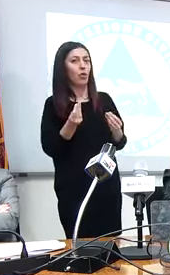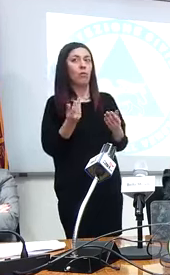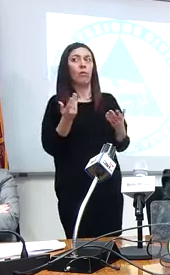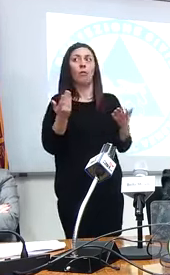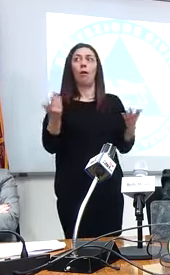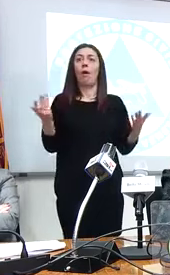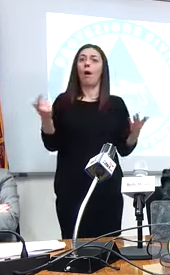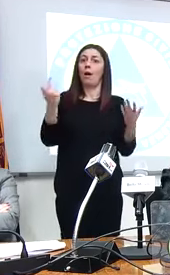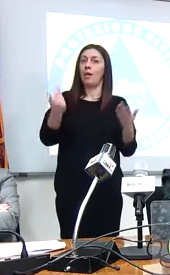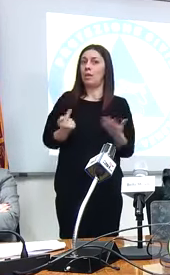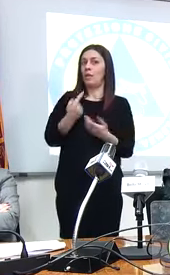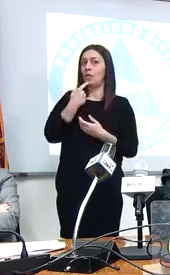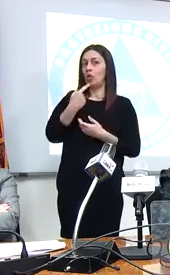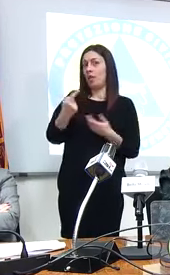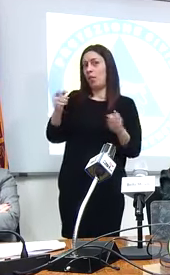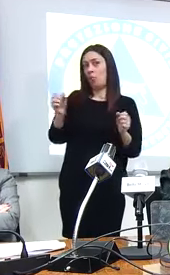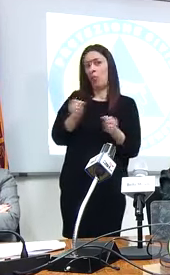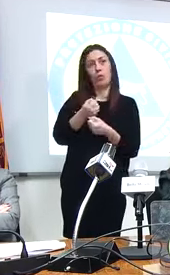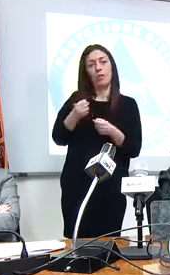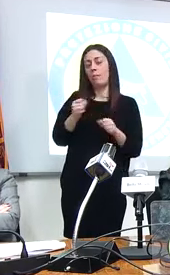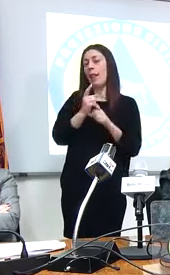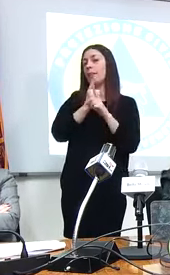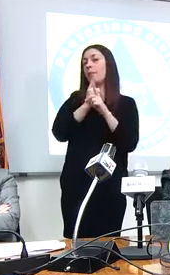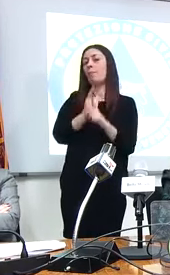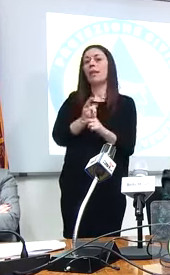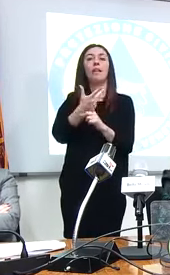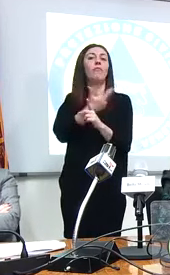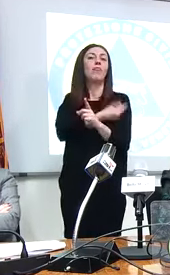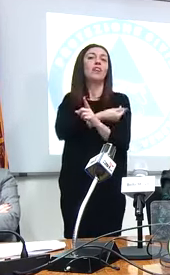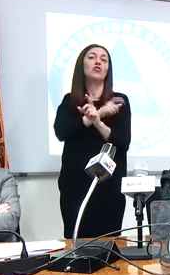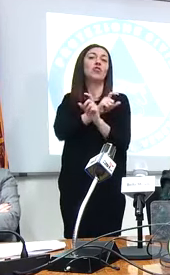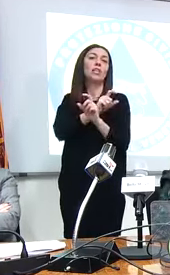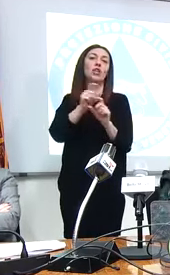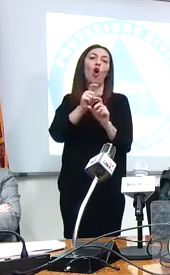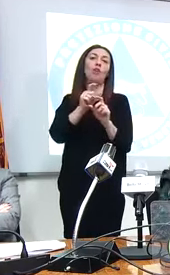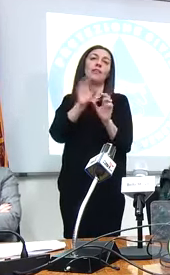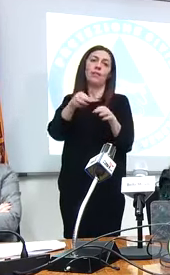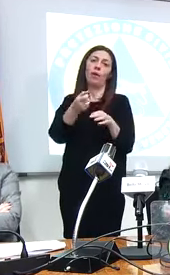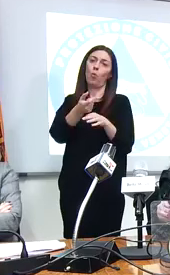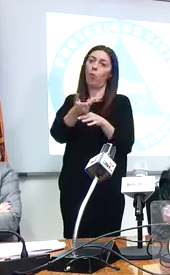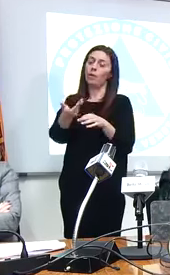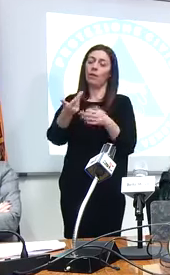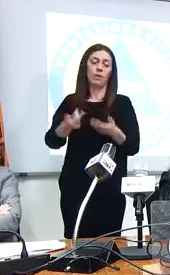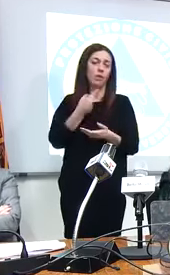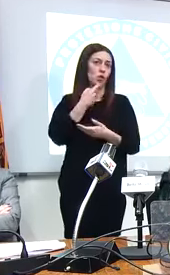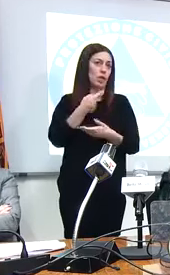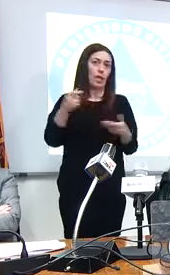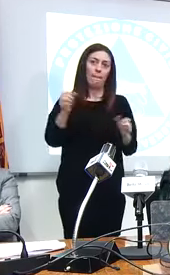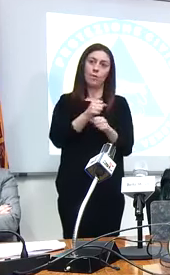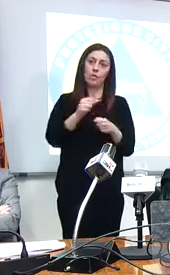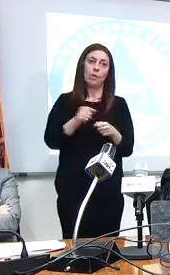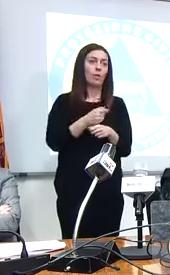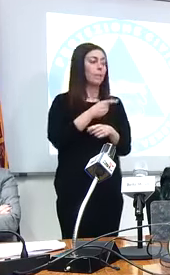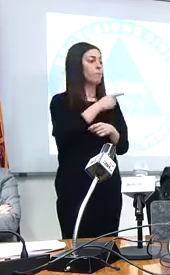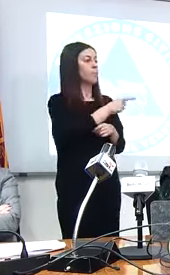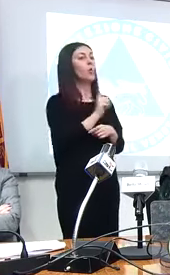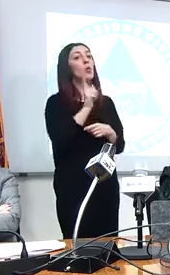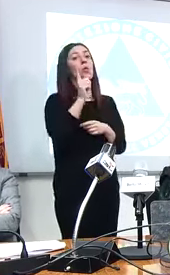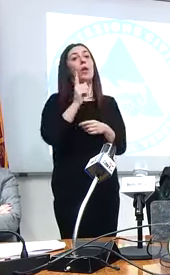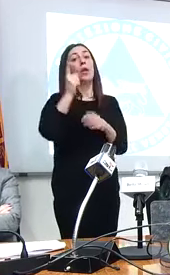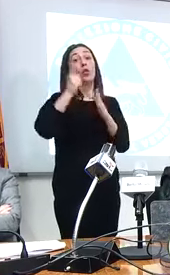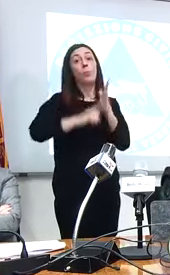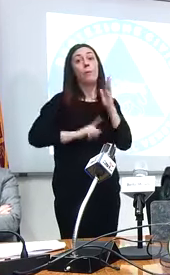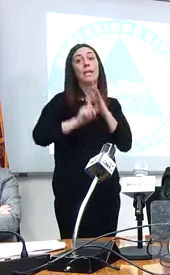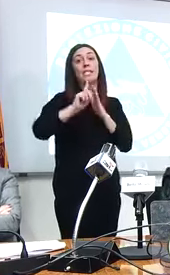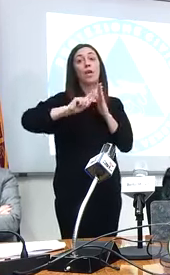dipende dal numero di vaccini che avremo. Impossibile, cioè adesso è veramente difficile. Se vacciniamo 1 milione di persone al mese,